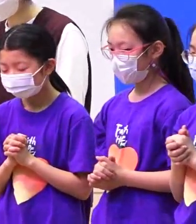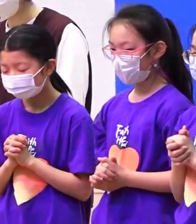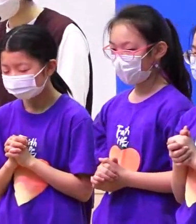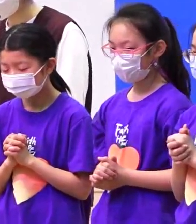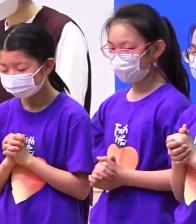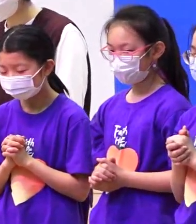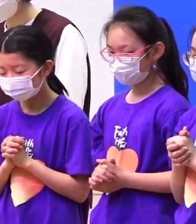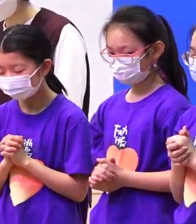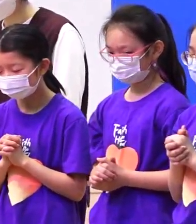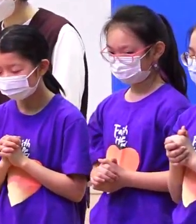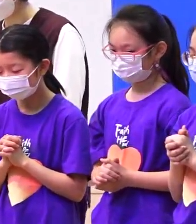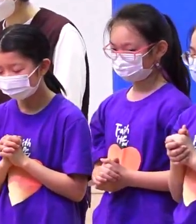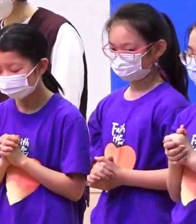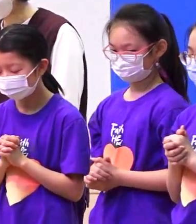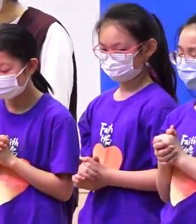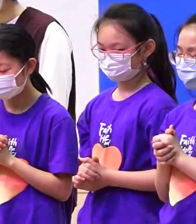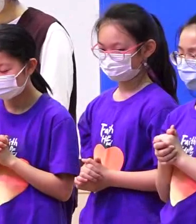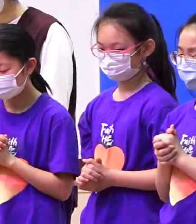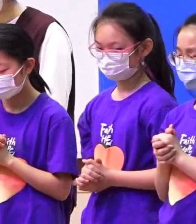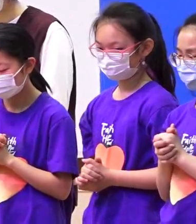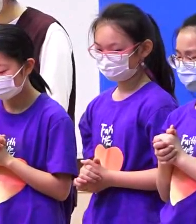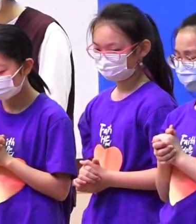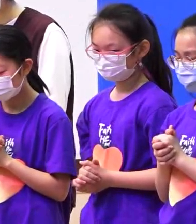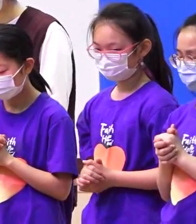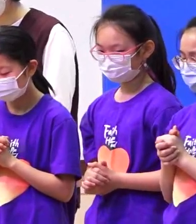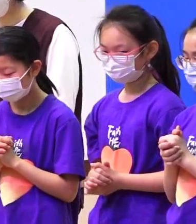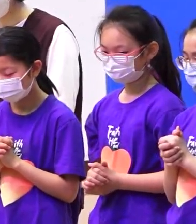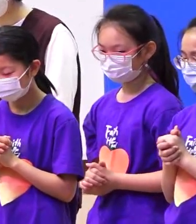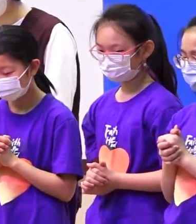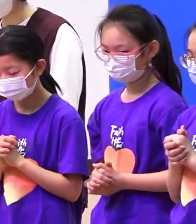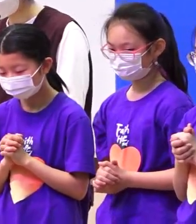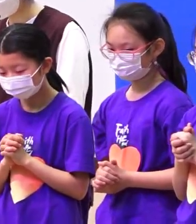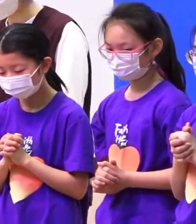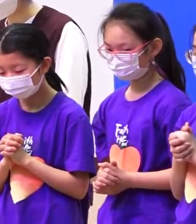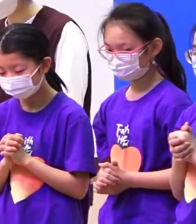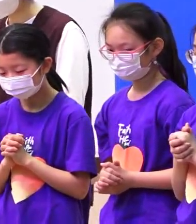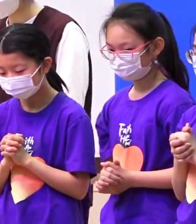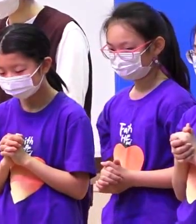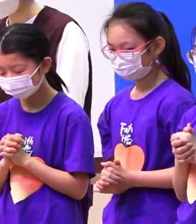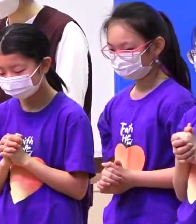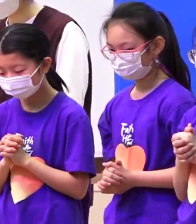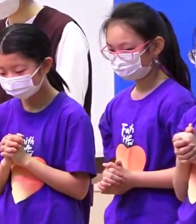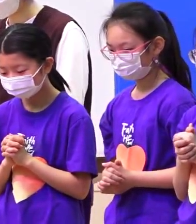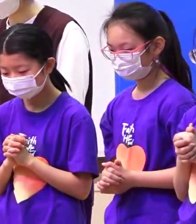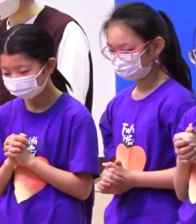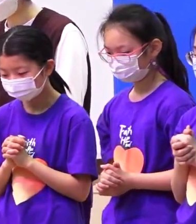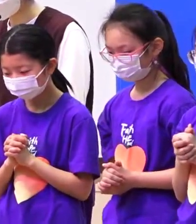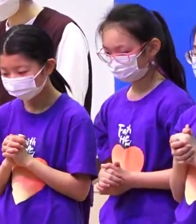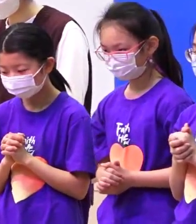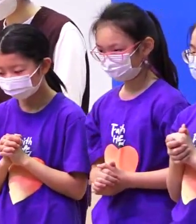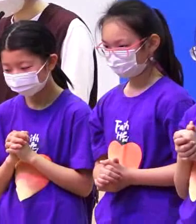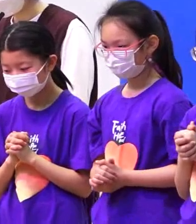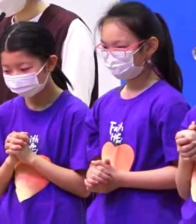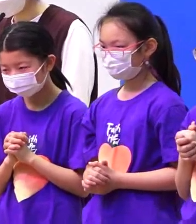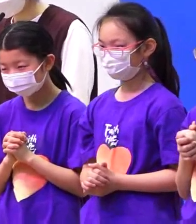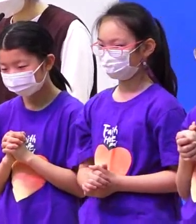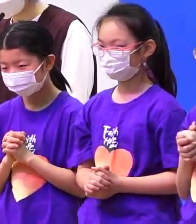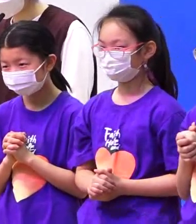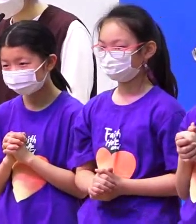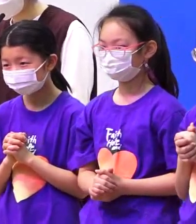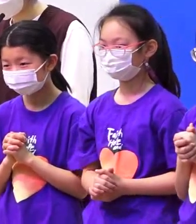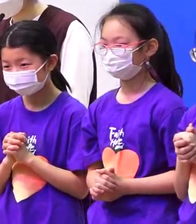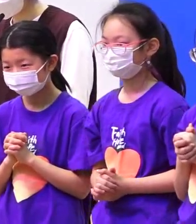공경하는 것은 중요한 일입니다. 그러나 우리는 부모님을 공경하기는커녕 그렇지 못할 때가 더 많습니다.